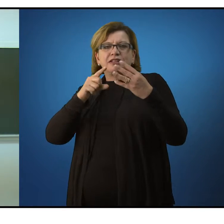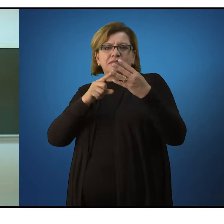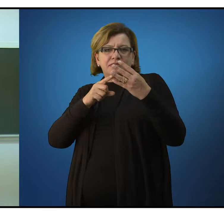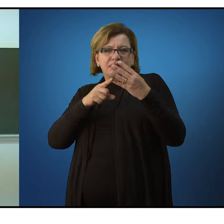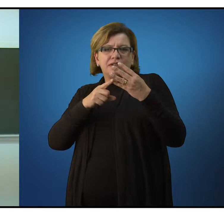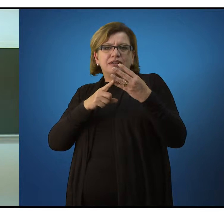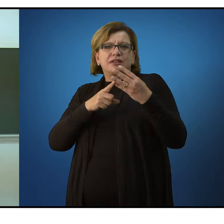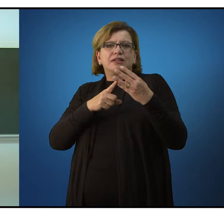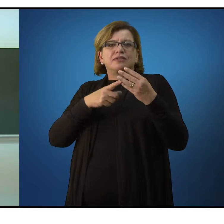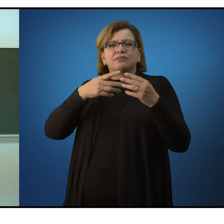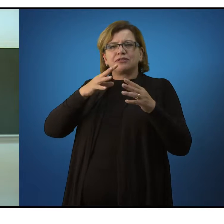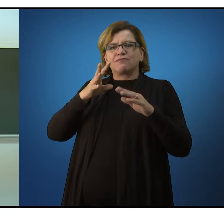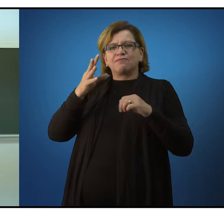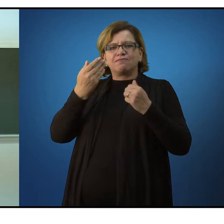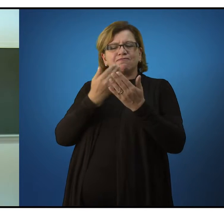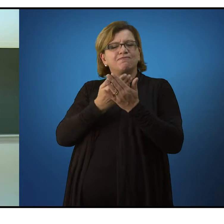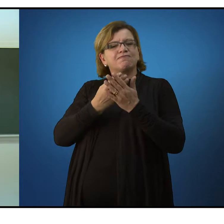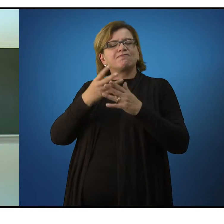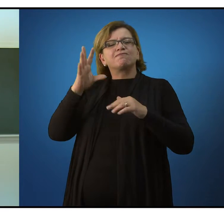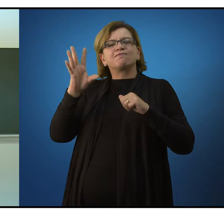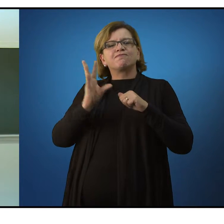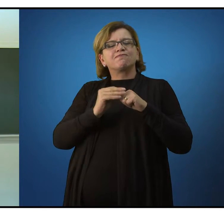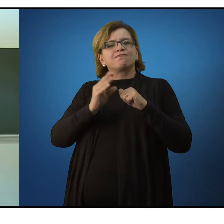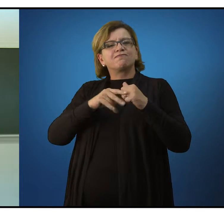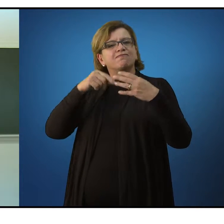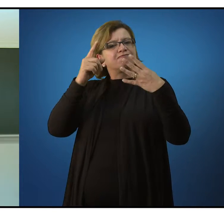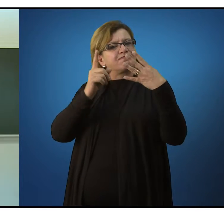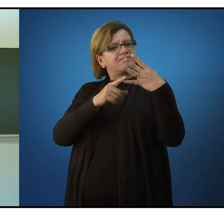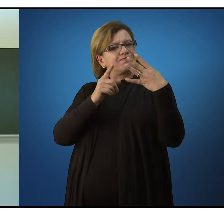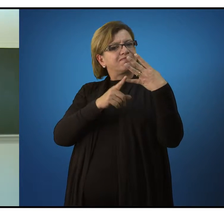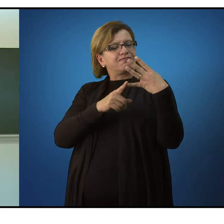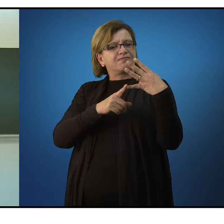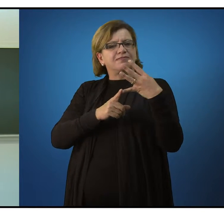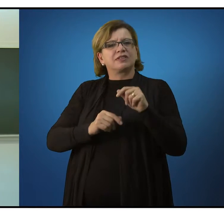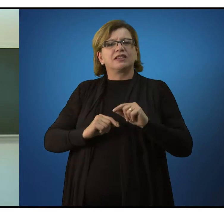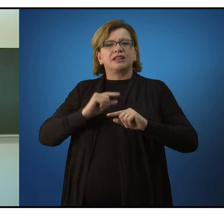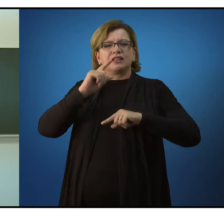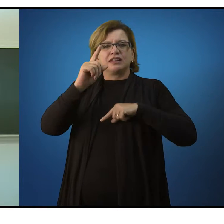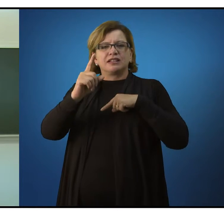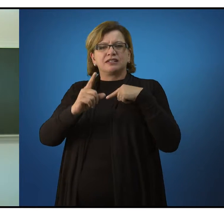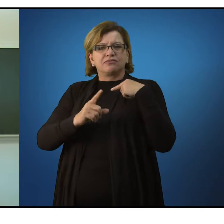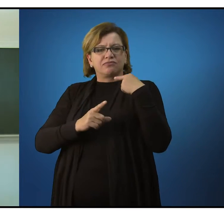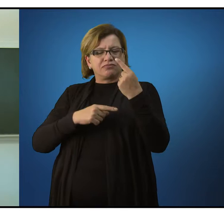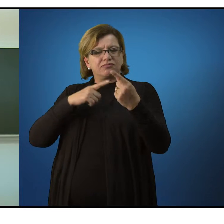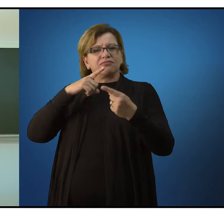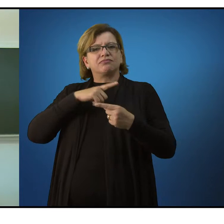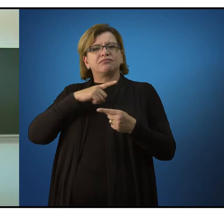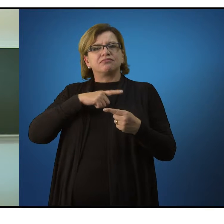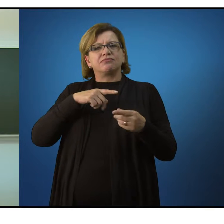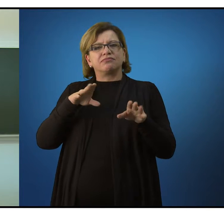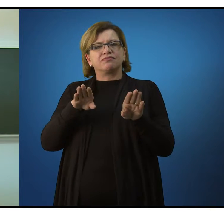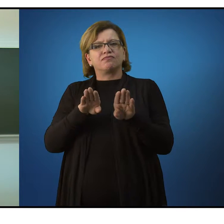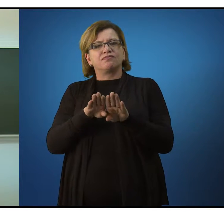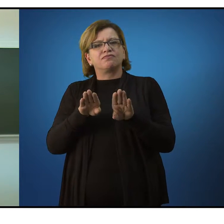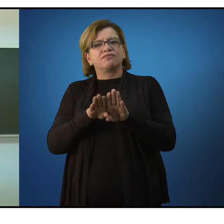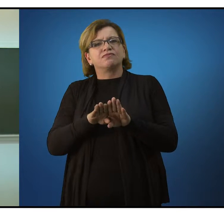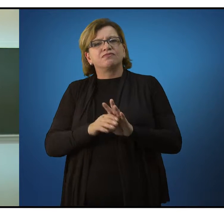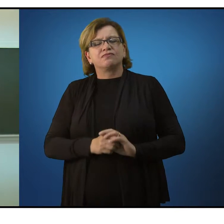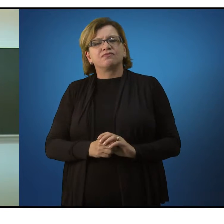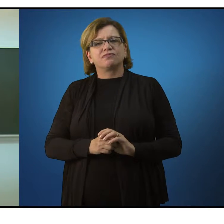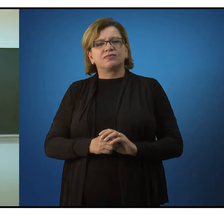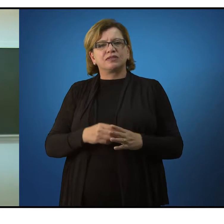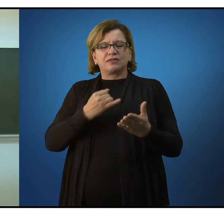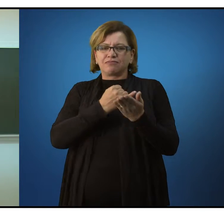de diferentes formatos. A partir disso, nós vamos ter, então, nessa